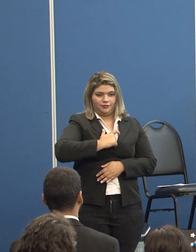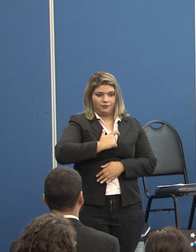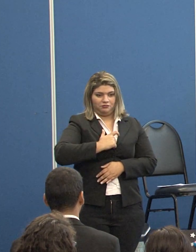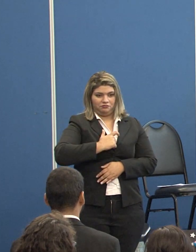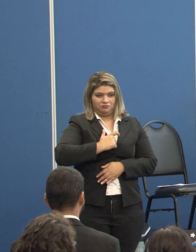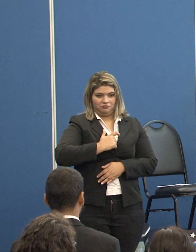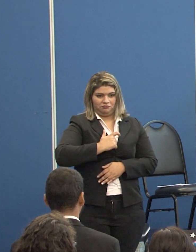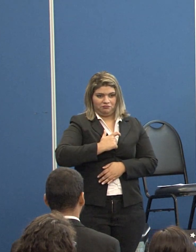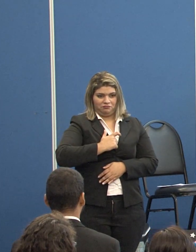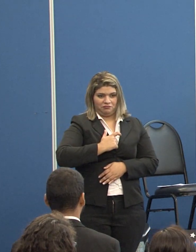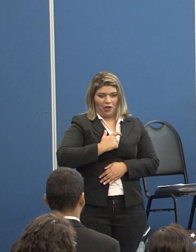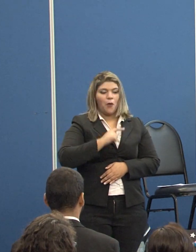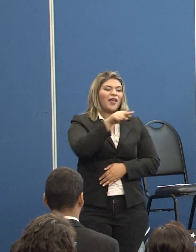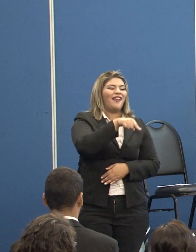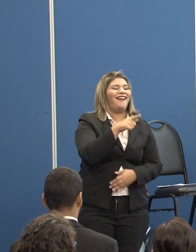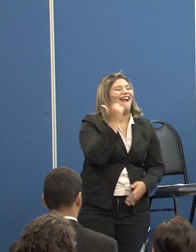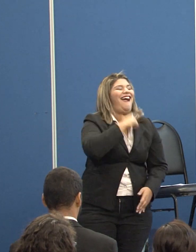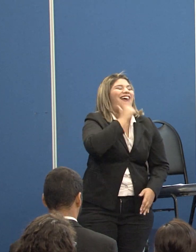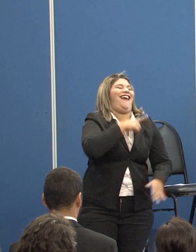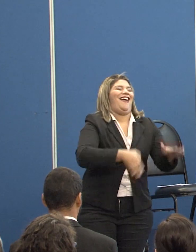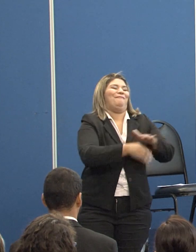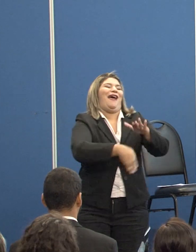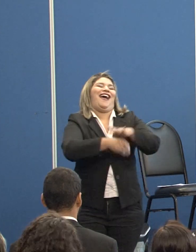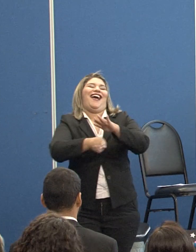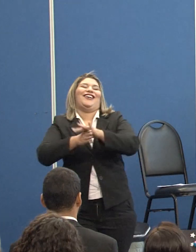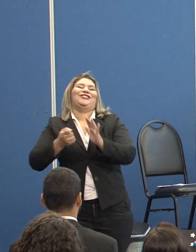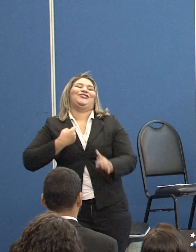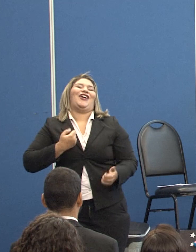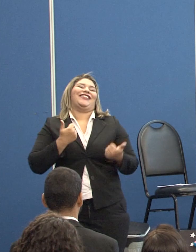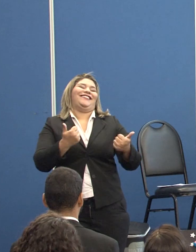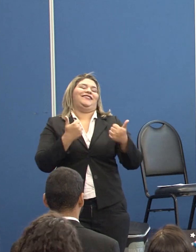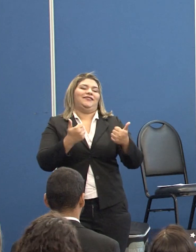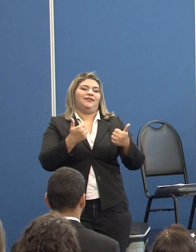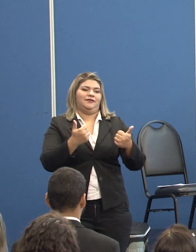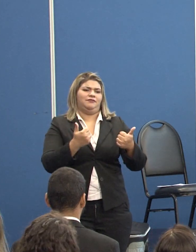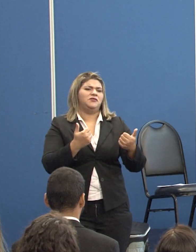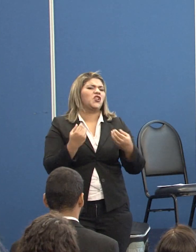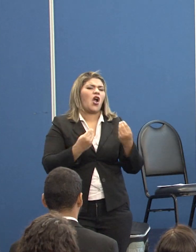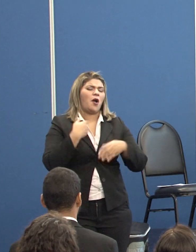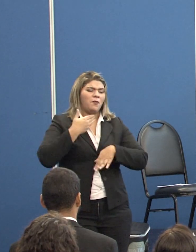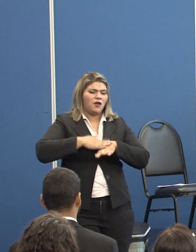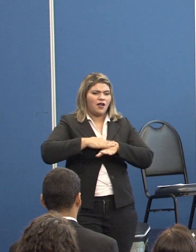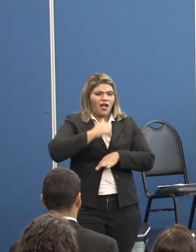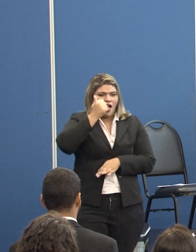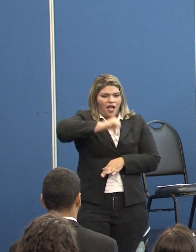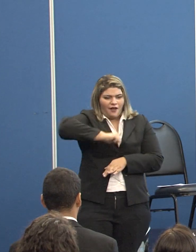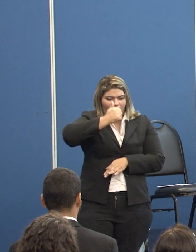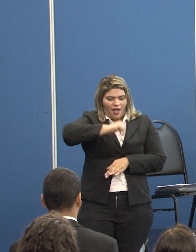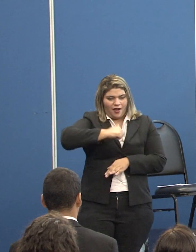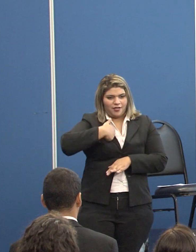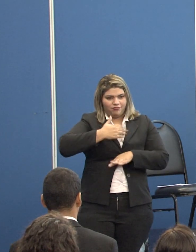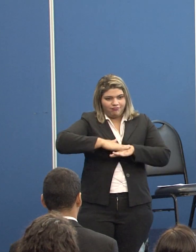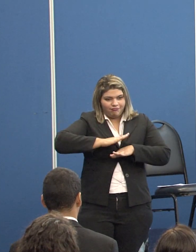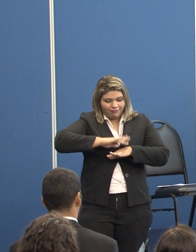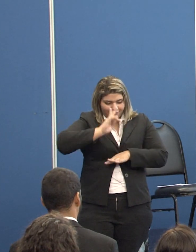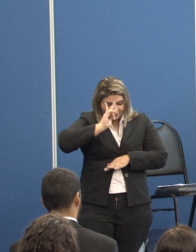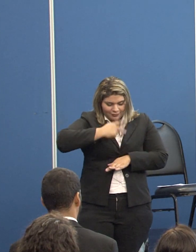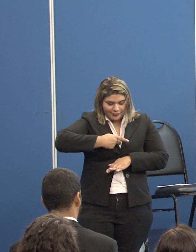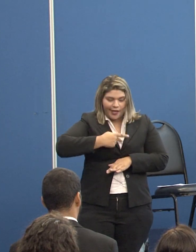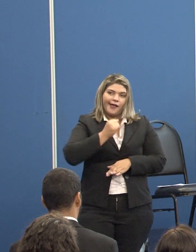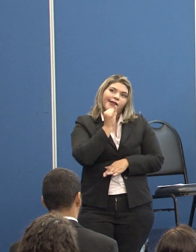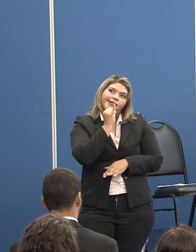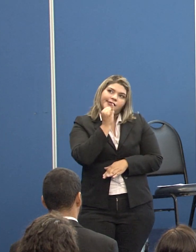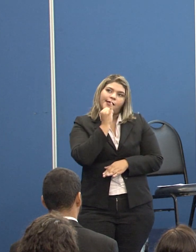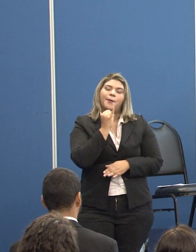que eu recebo no final do ano? É através das notas que eu recebo no final de um bimestre? Como eu auto me avalio? Se eu aplicar, por exemplo,